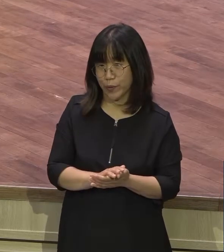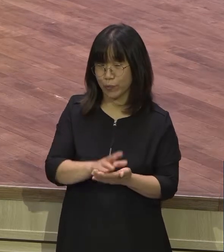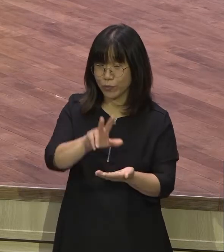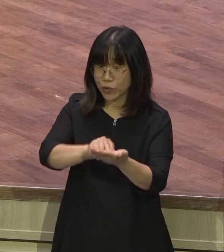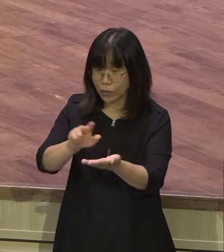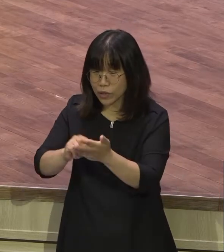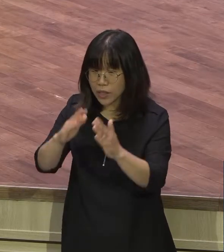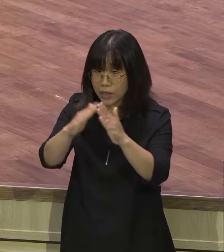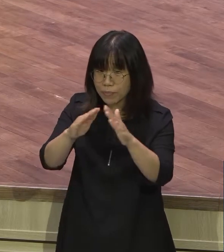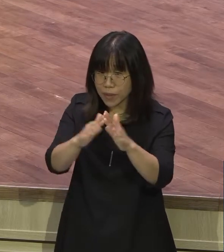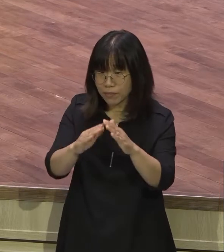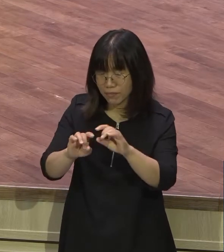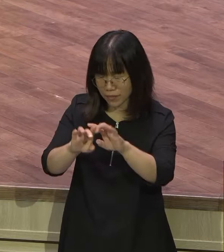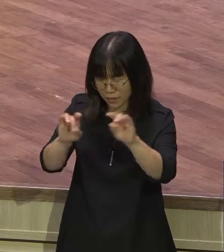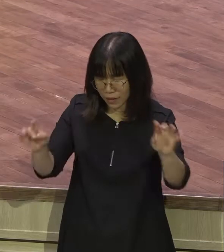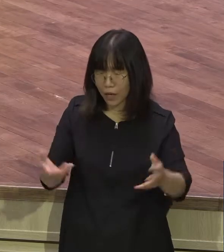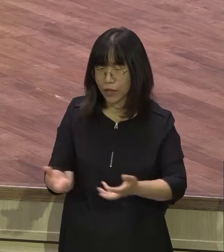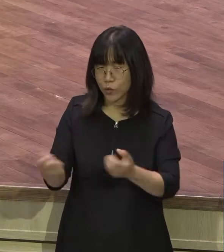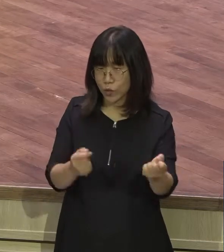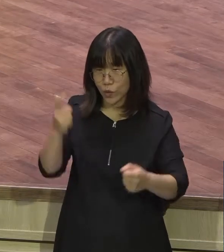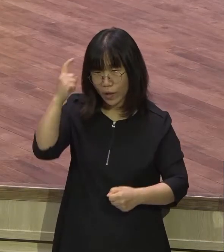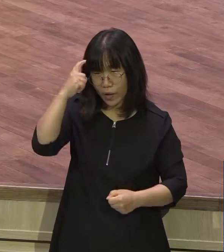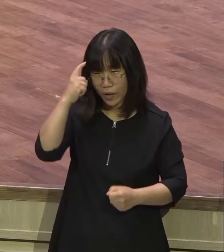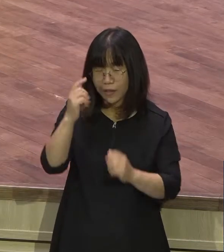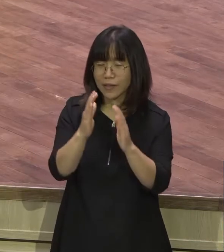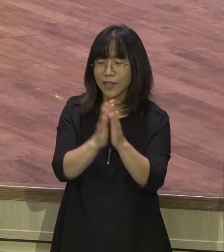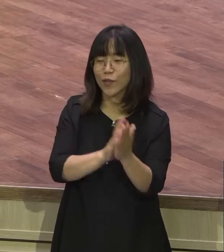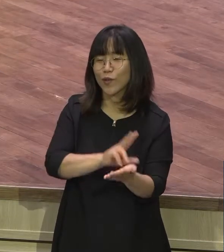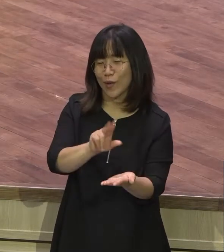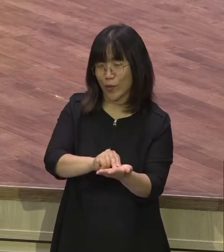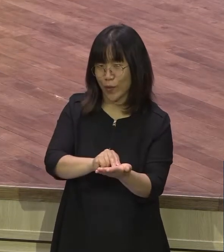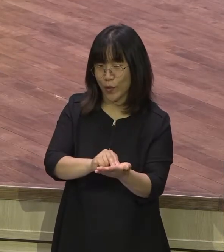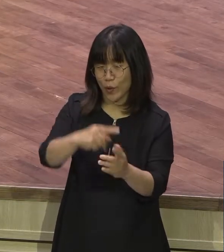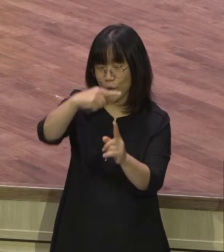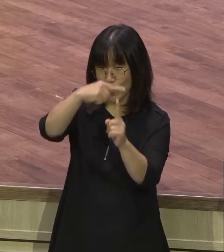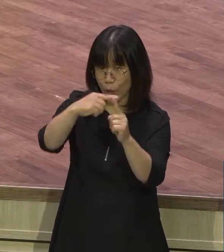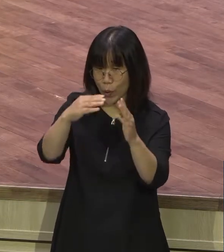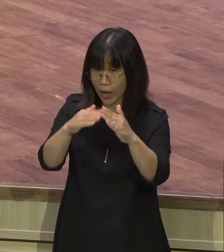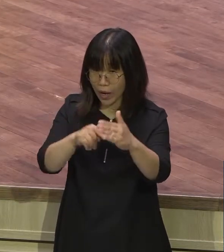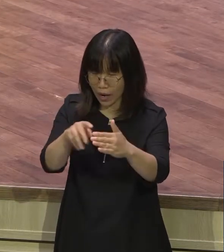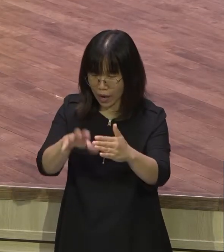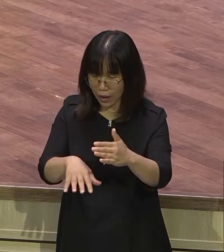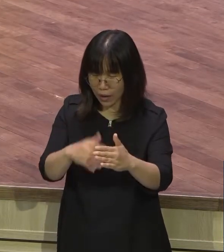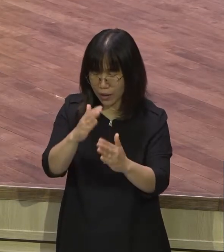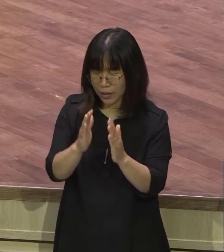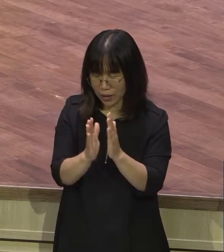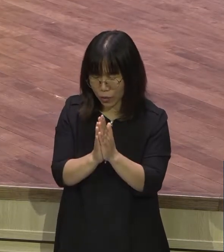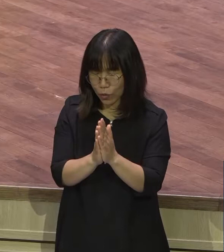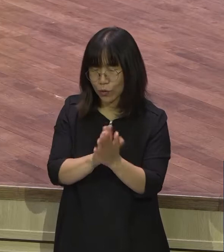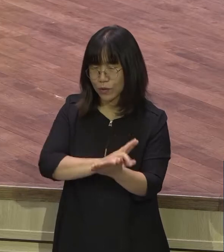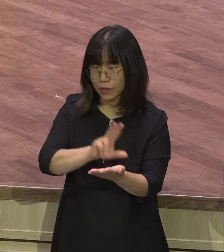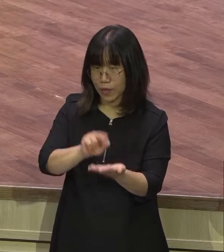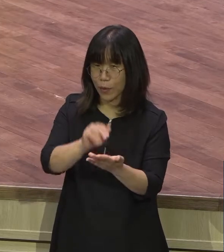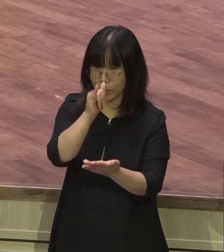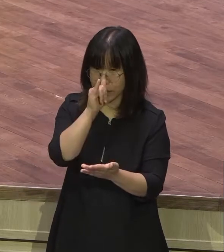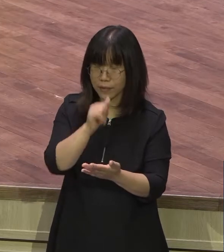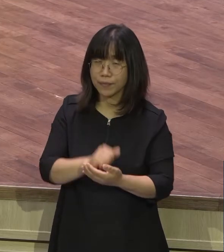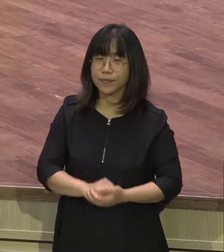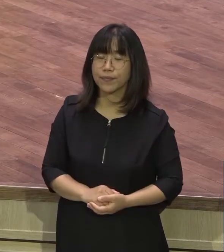문제 있어요. 기도 제목 다 있어요. 기도하라고. 어느 교회든지 다 기도 제목이 다 기도하라고. 영적으로